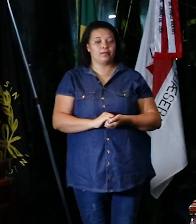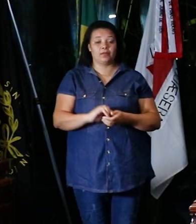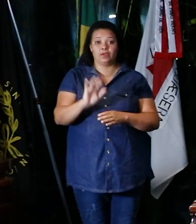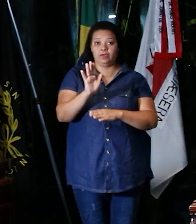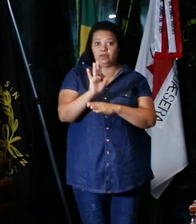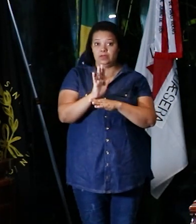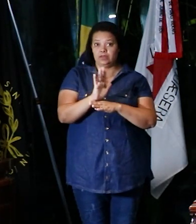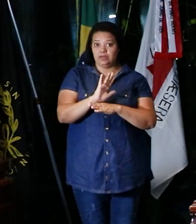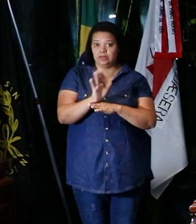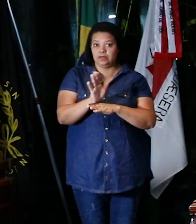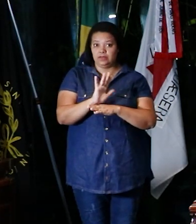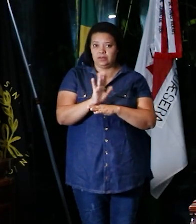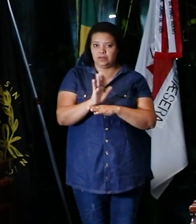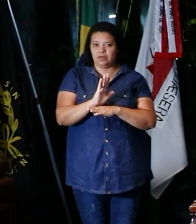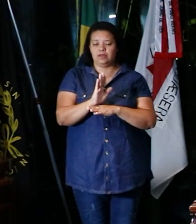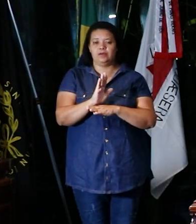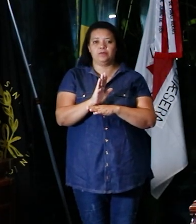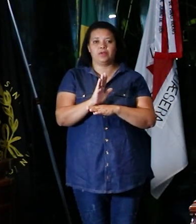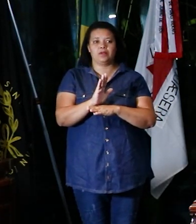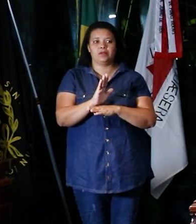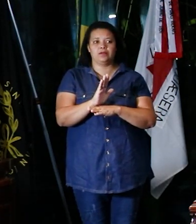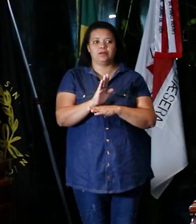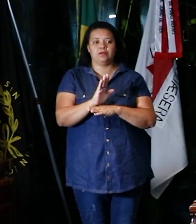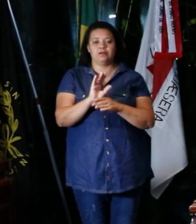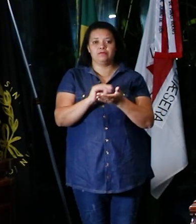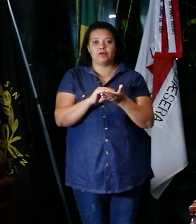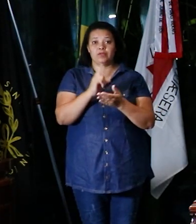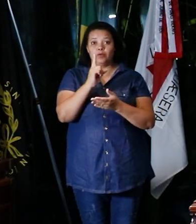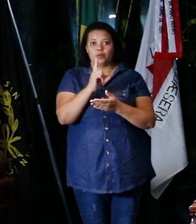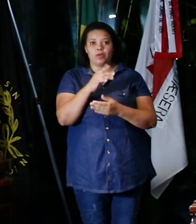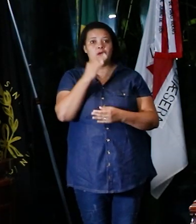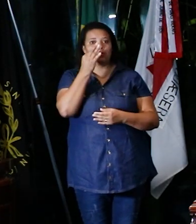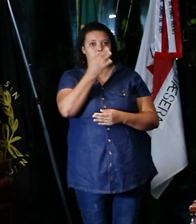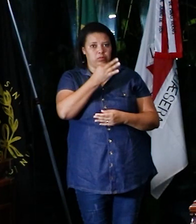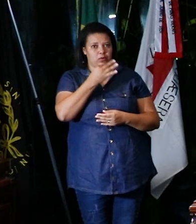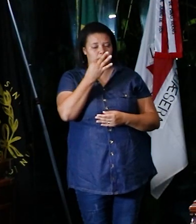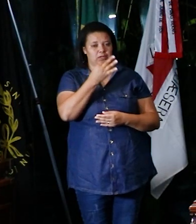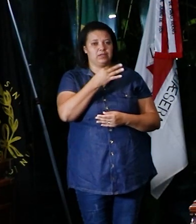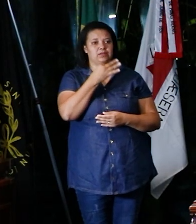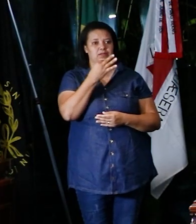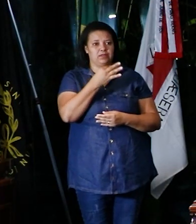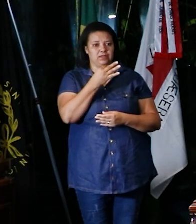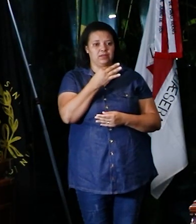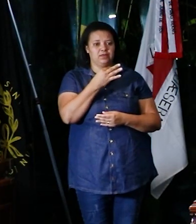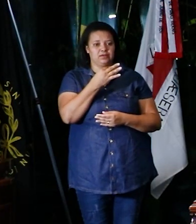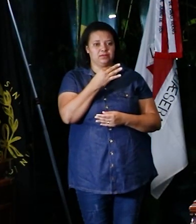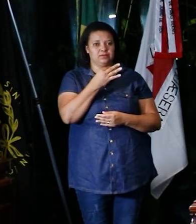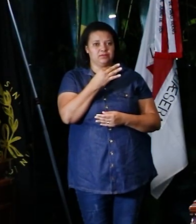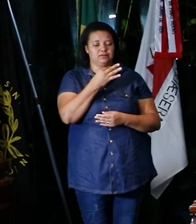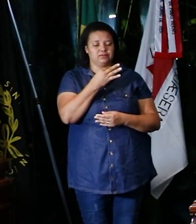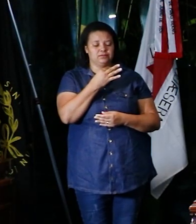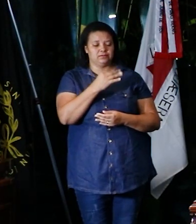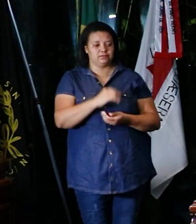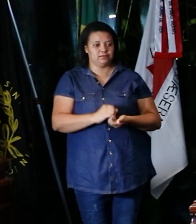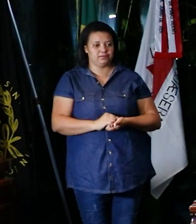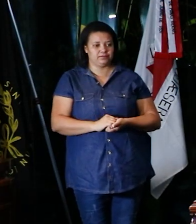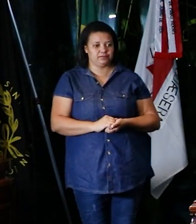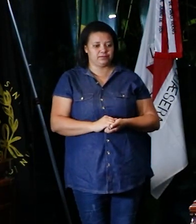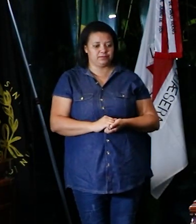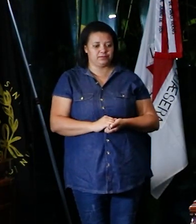cinema, está faltando uma aí que está aqui. Música, claro. Falei música?